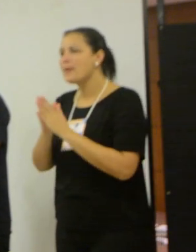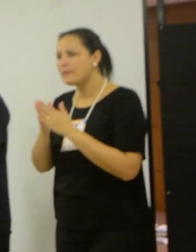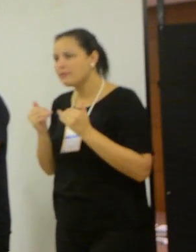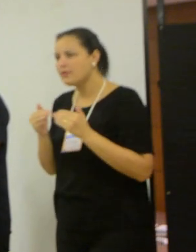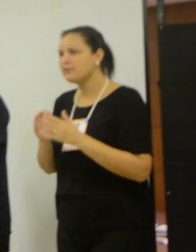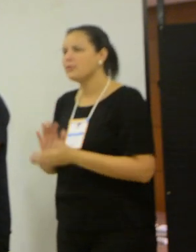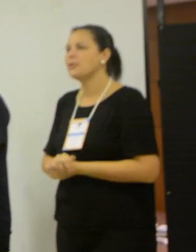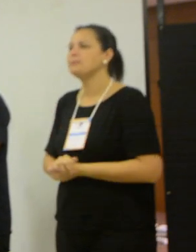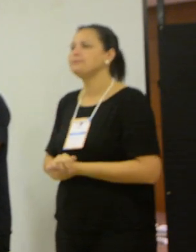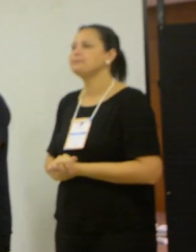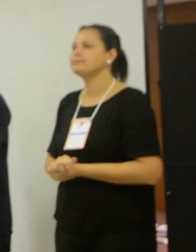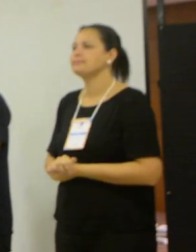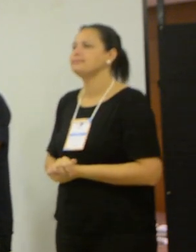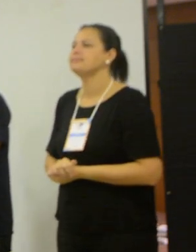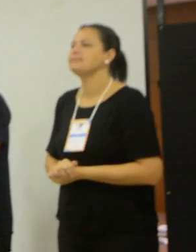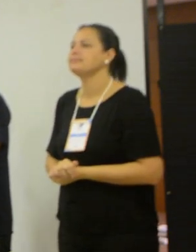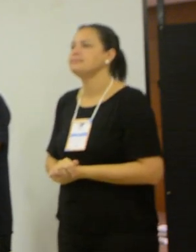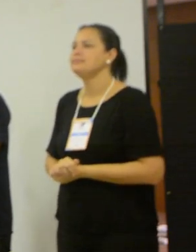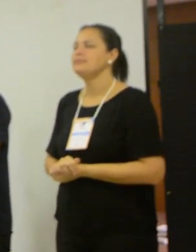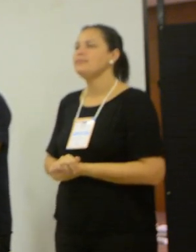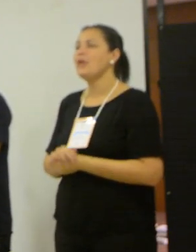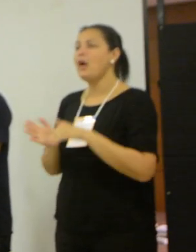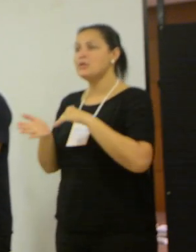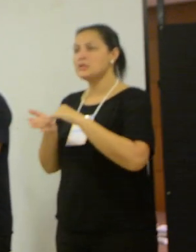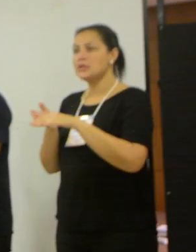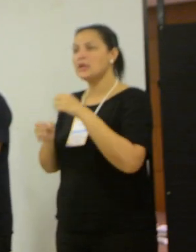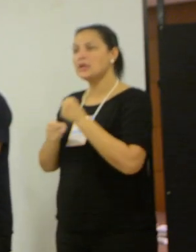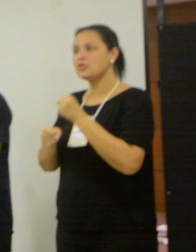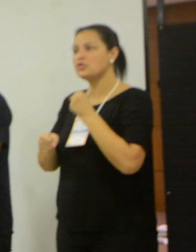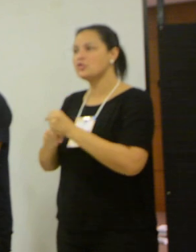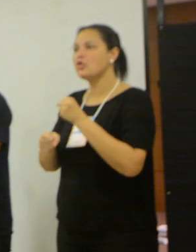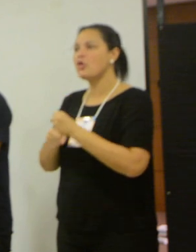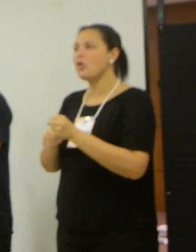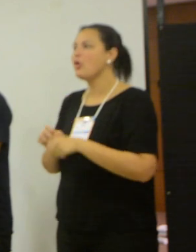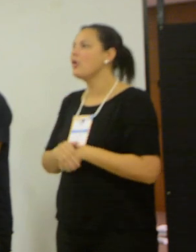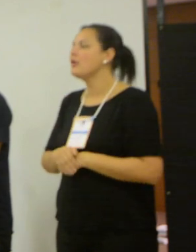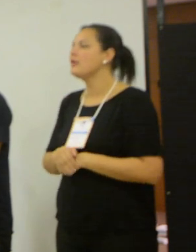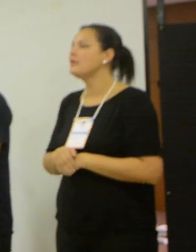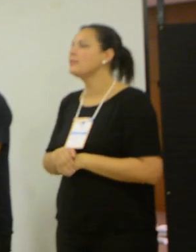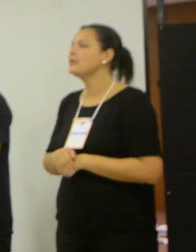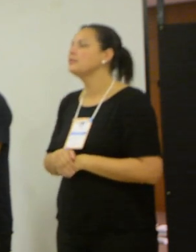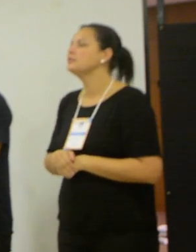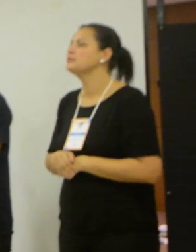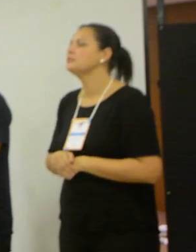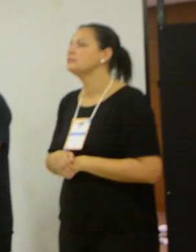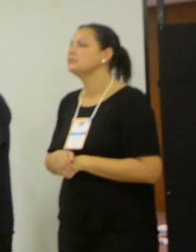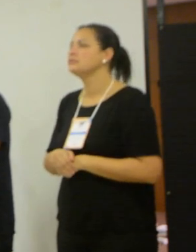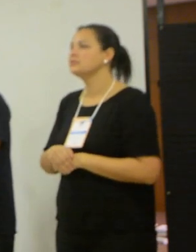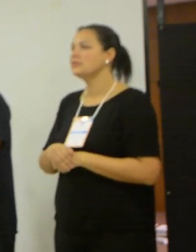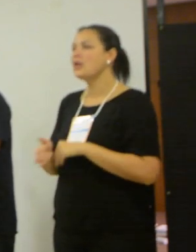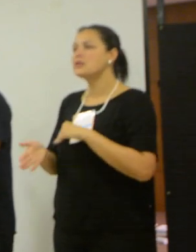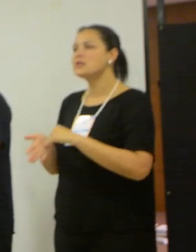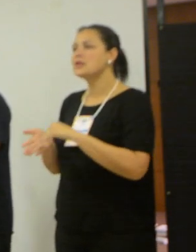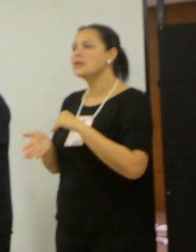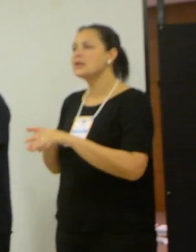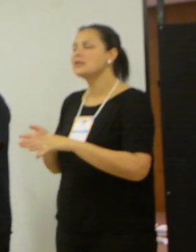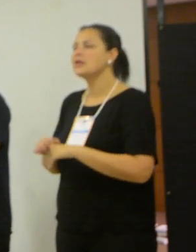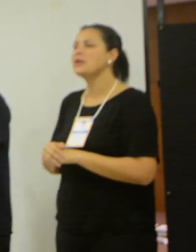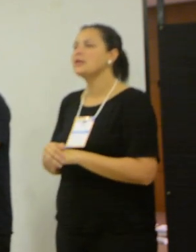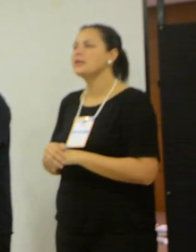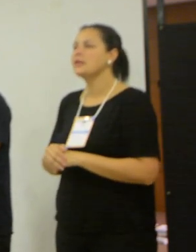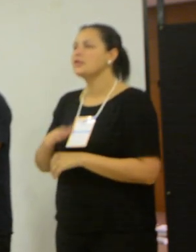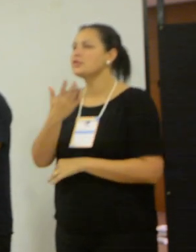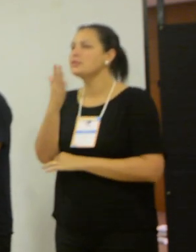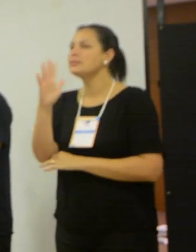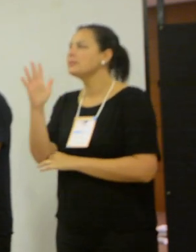Pode levantar, por favor, aqui da Secretaria de Obras, representante de Tamoios, pessoal da Guarda Marítima, Secretaria de Meio Ambiente,